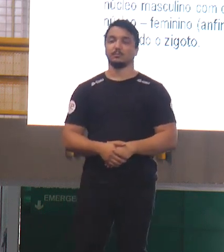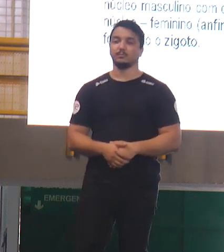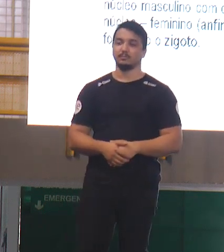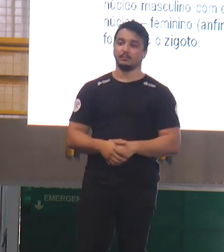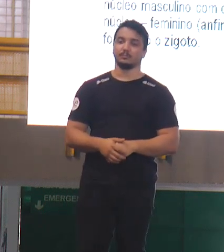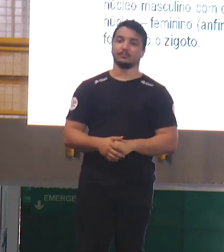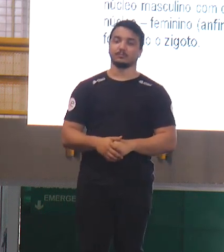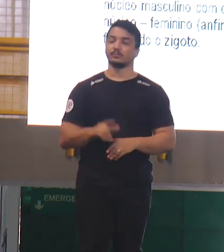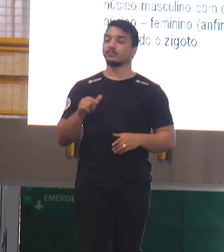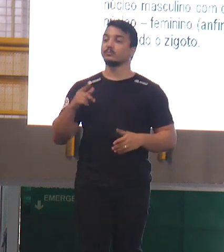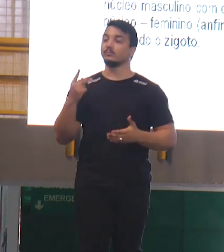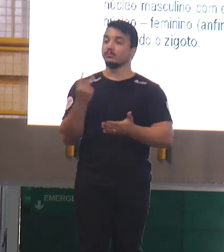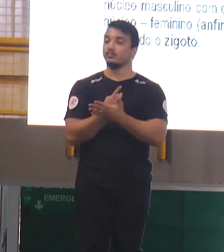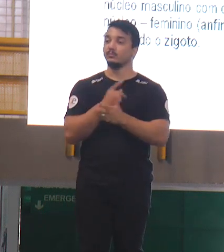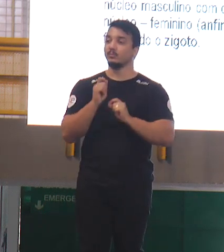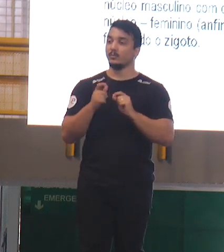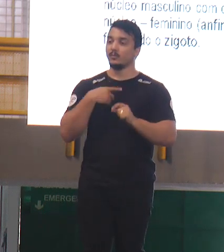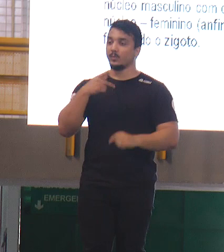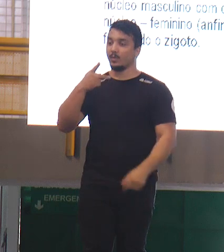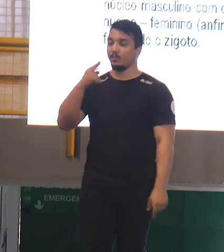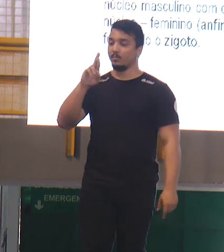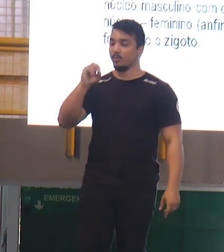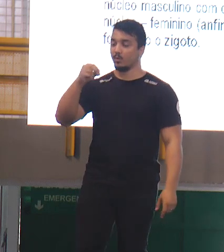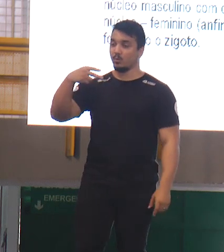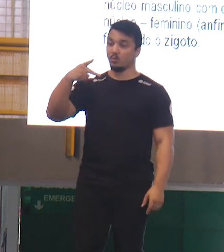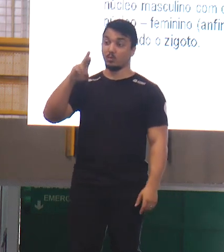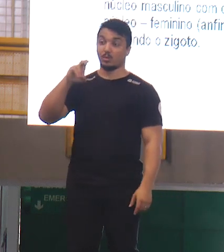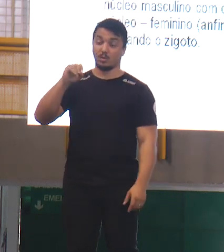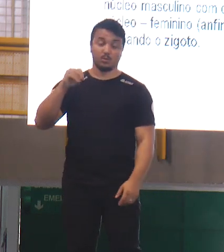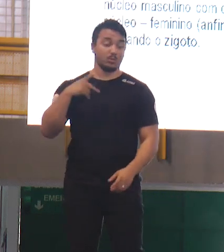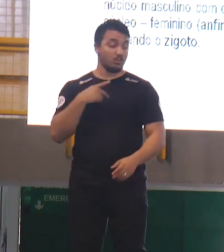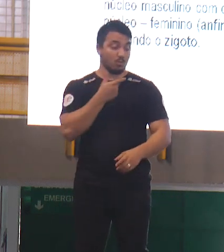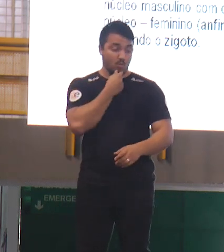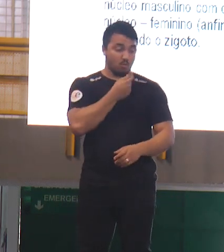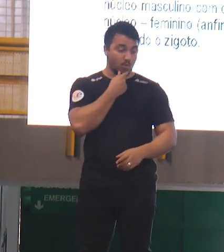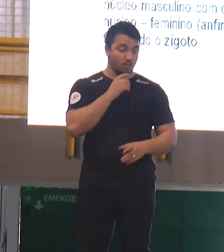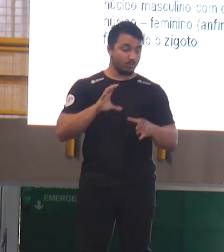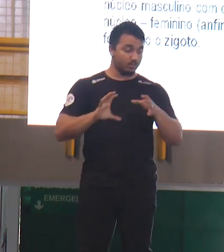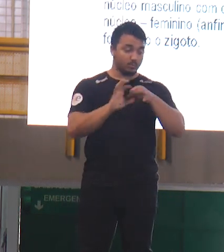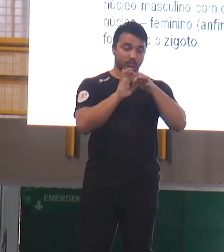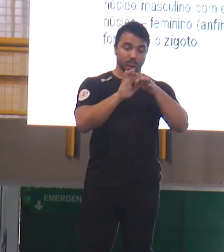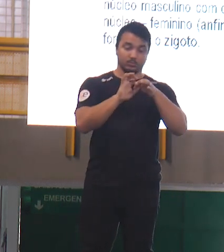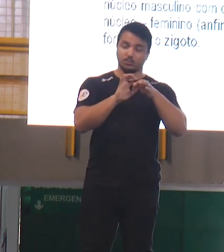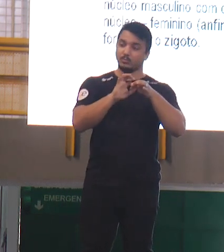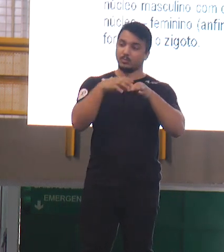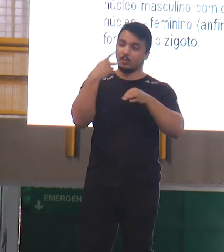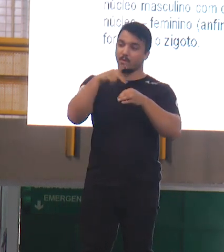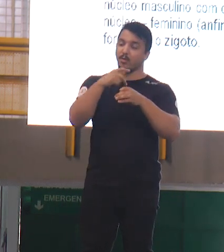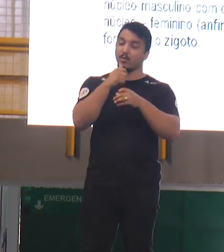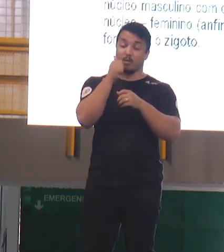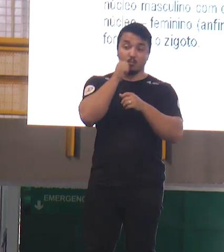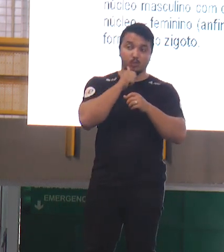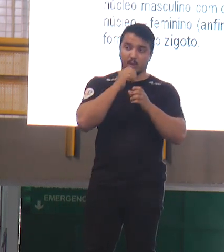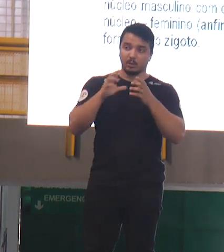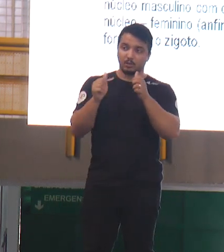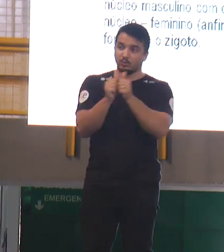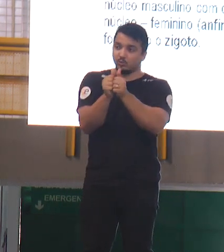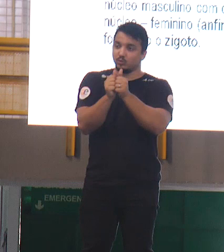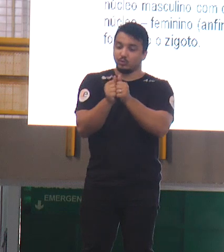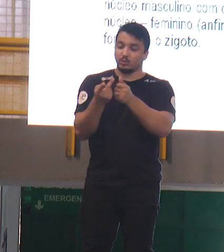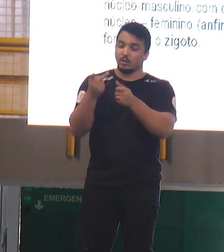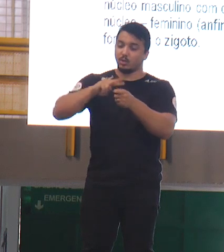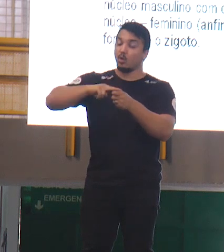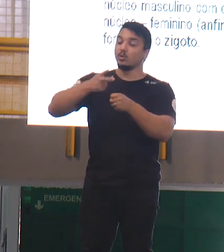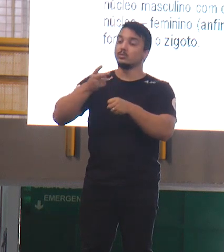Aí, gente, o que acontece? O pronúcleo masculino vai unir-se com o pronúcleo feminino, e a união dos